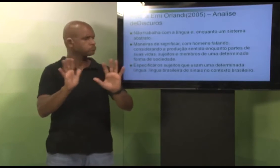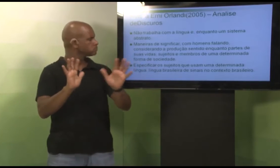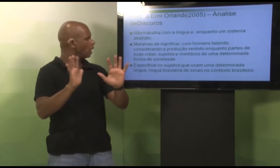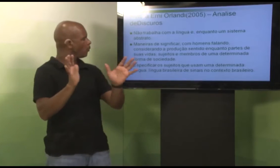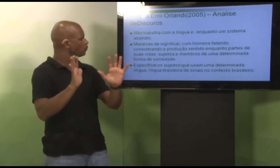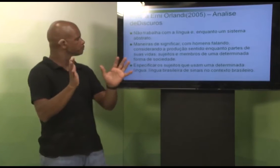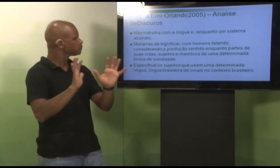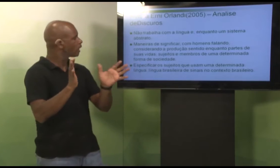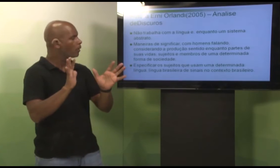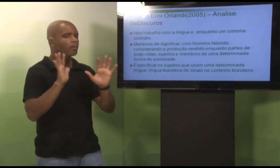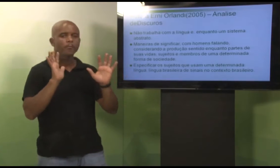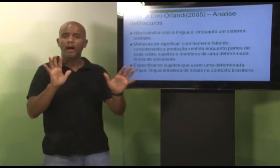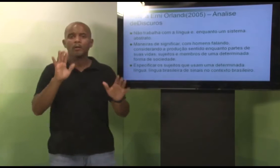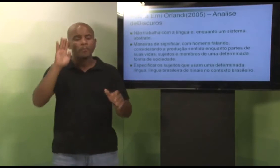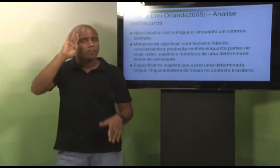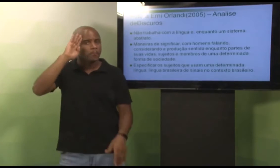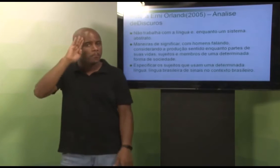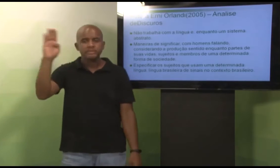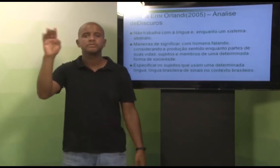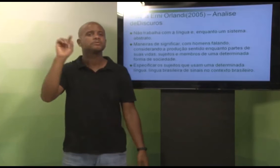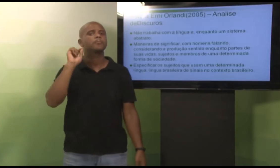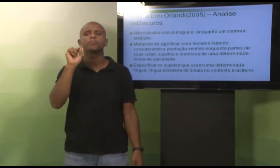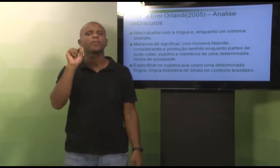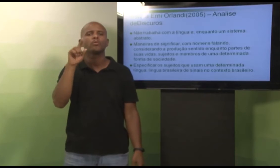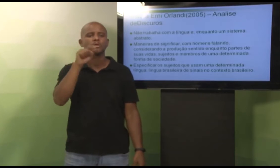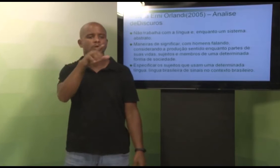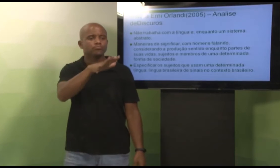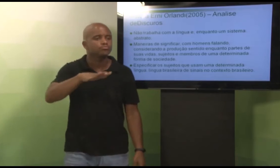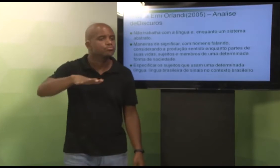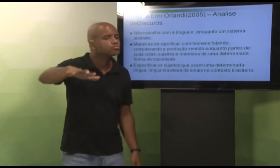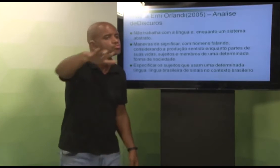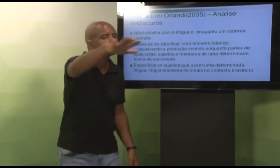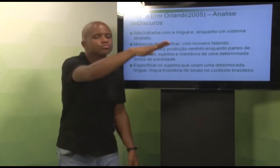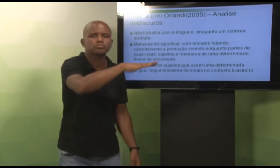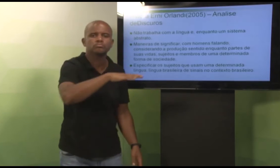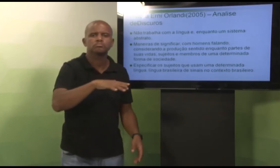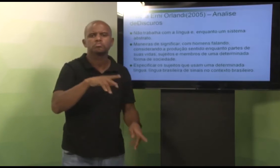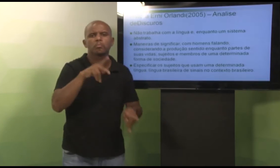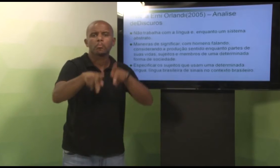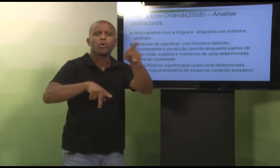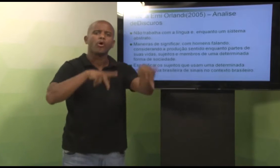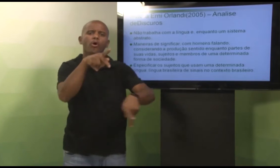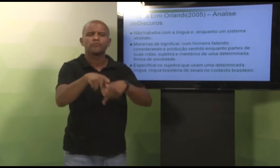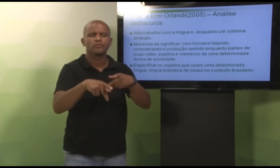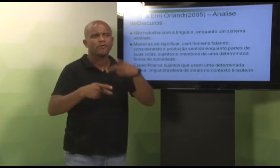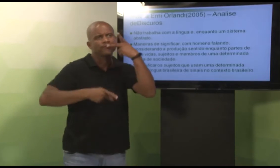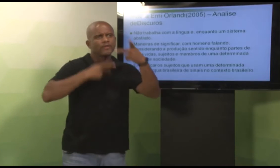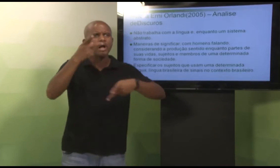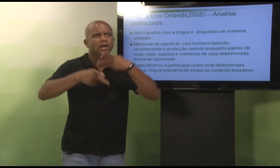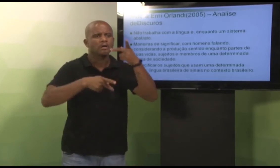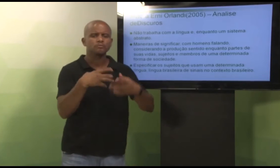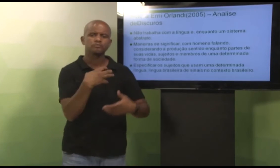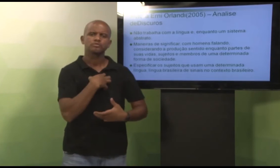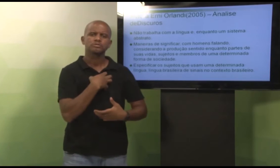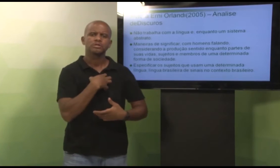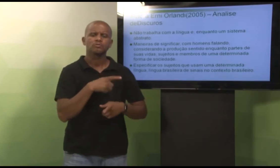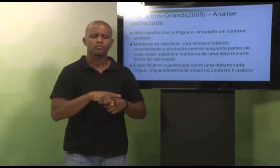Não, o objeto de pesquisa dele evidencia que O principal